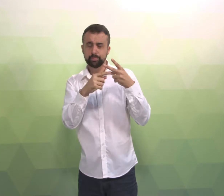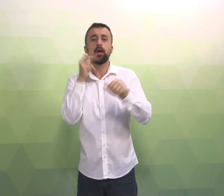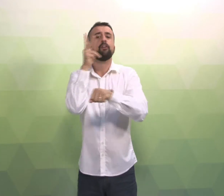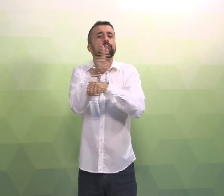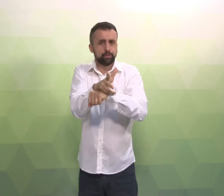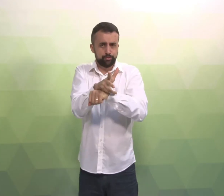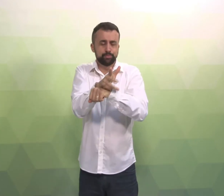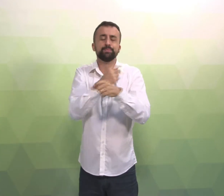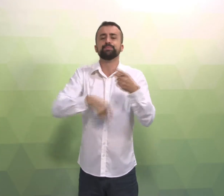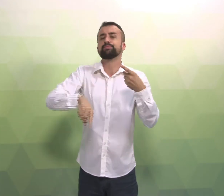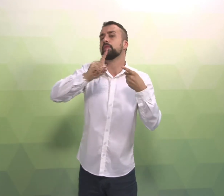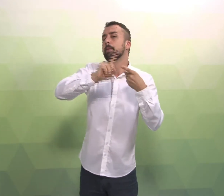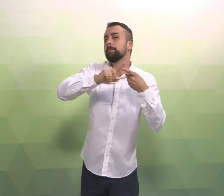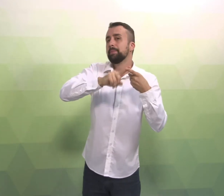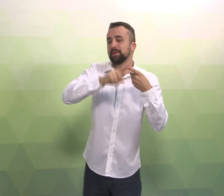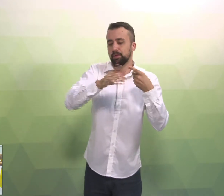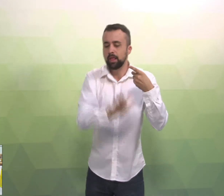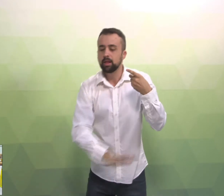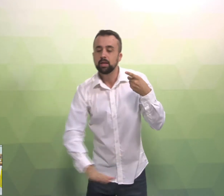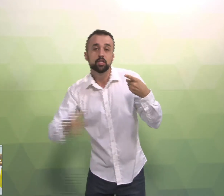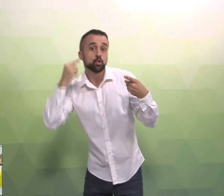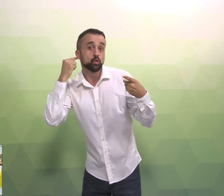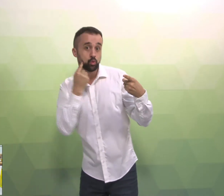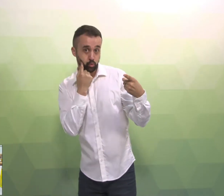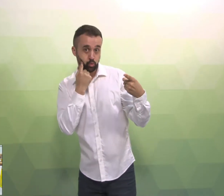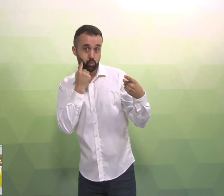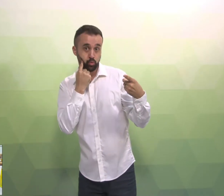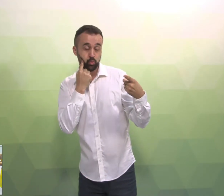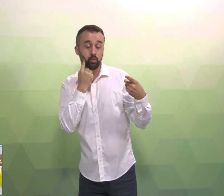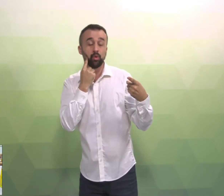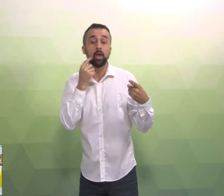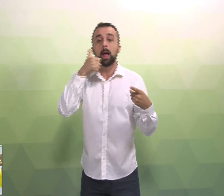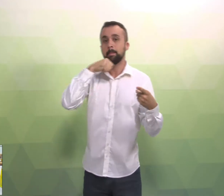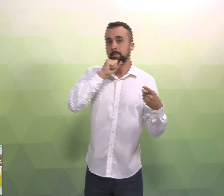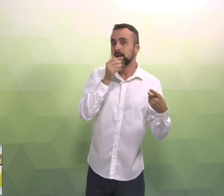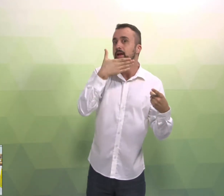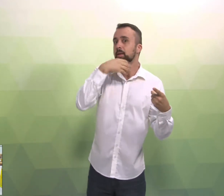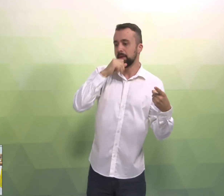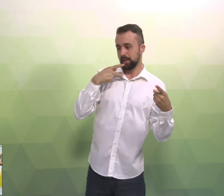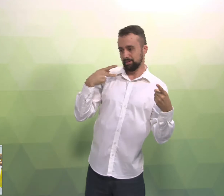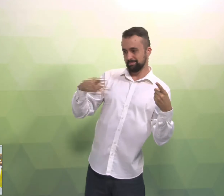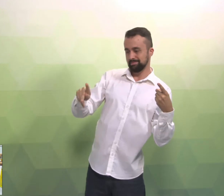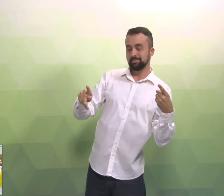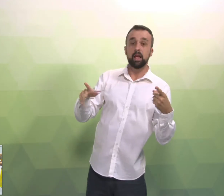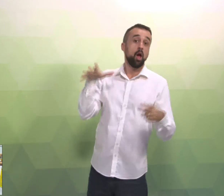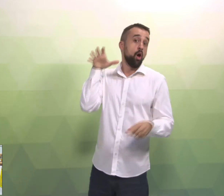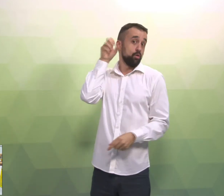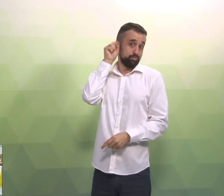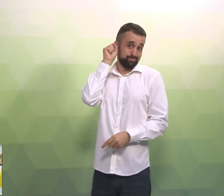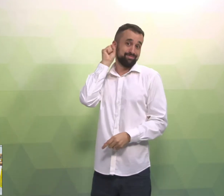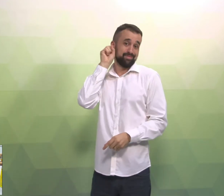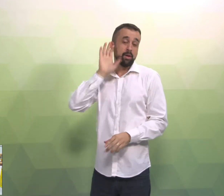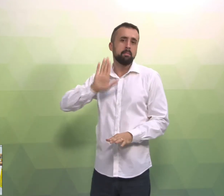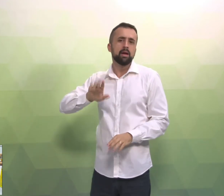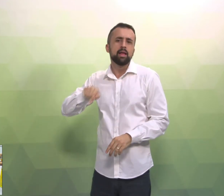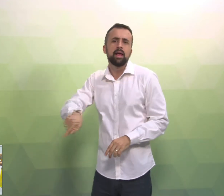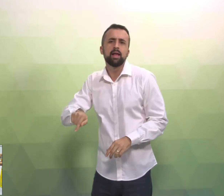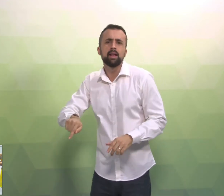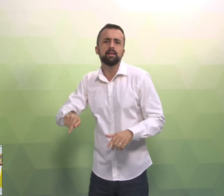Agora vou mostrar mais 2 exemplos em vídeo. Primeiro, uma criança surda, filha de